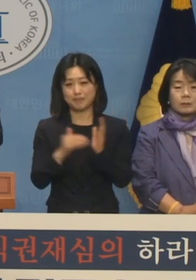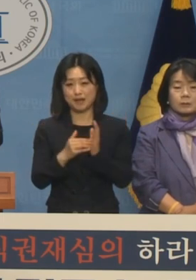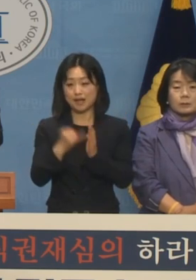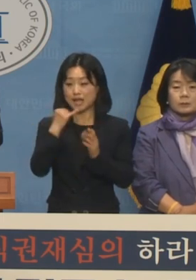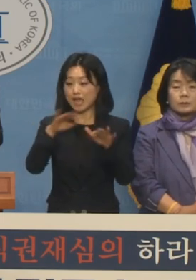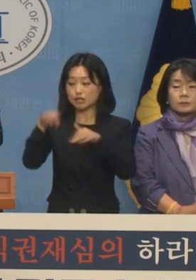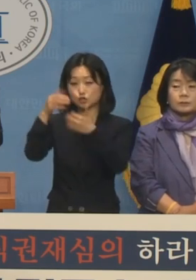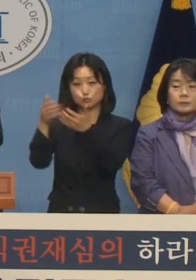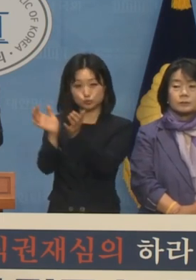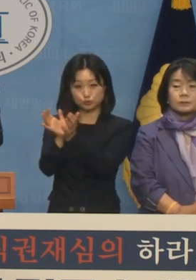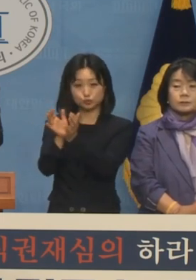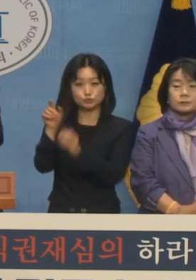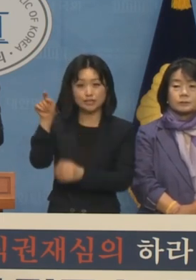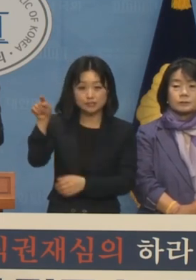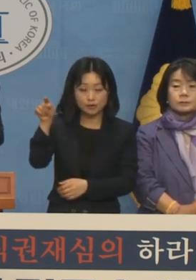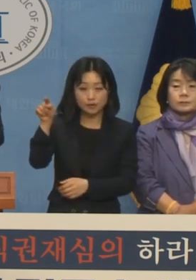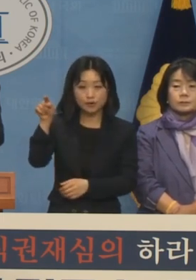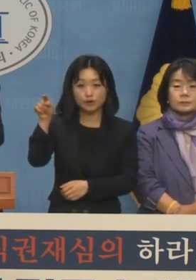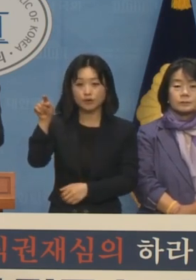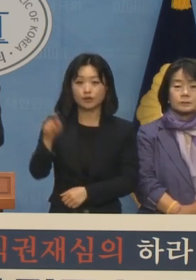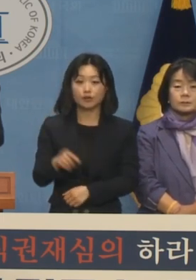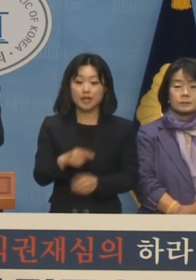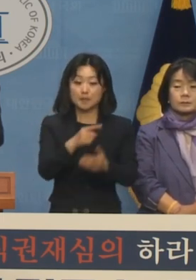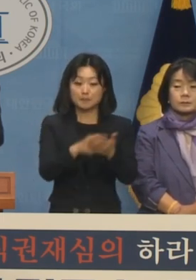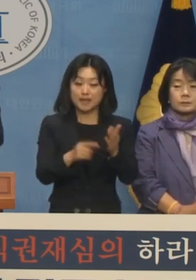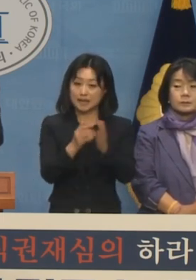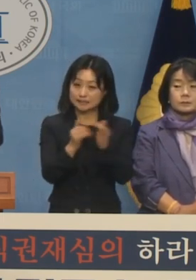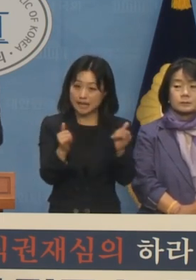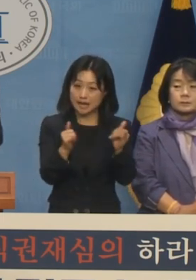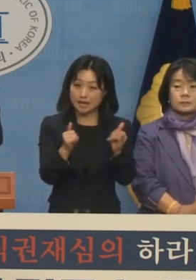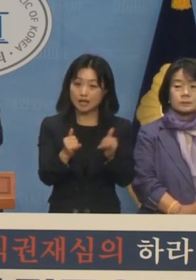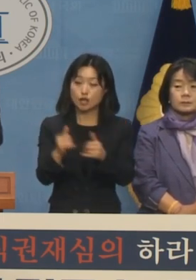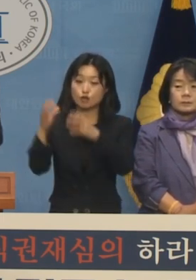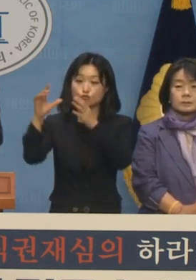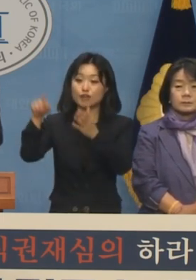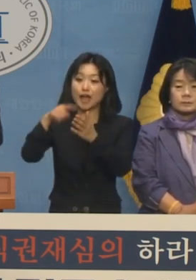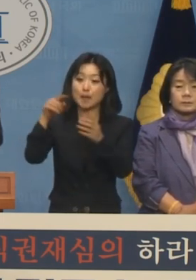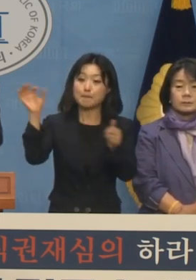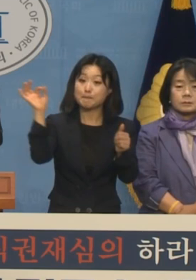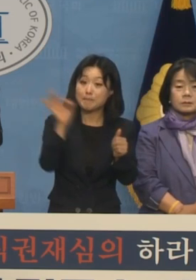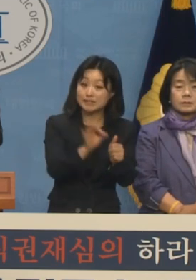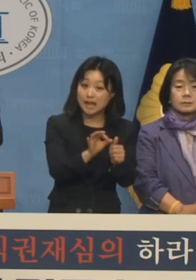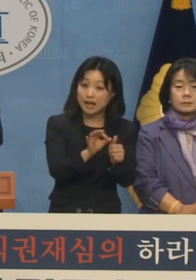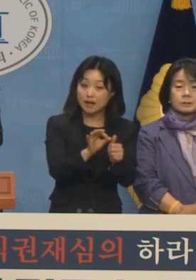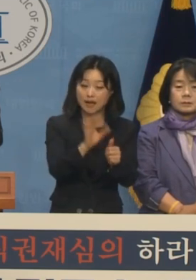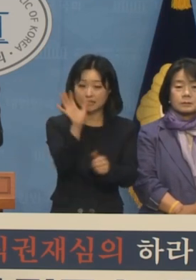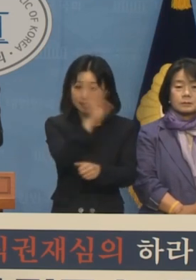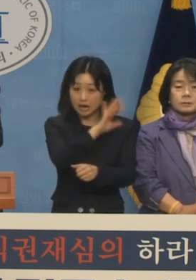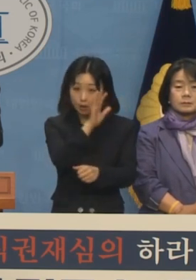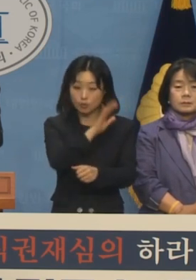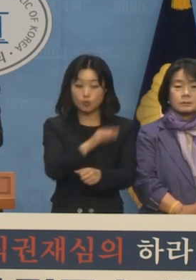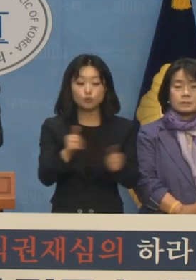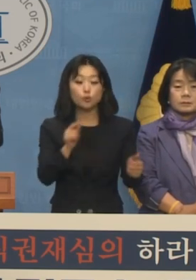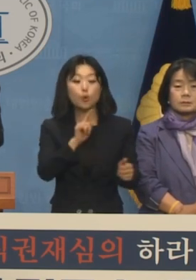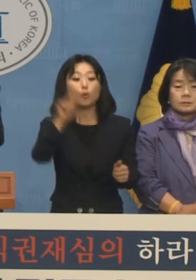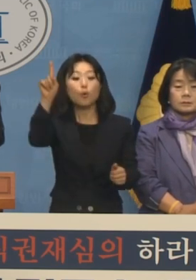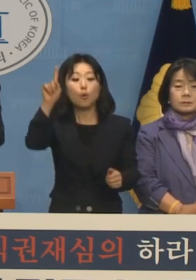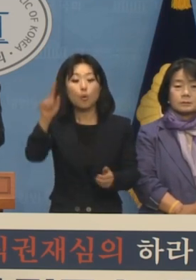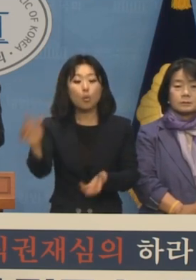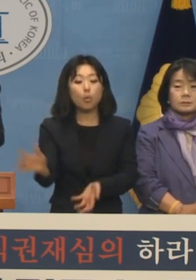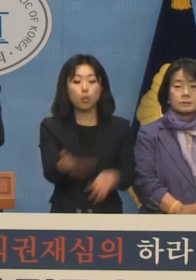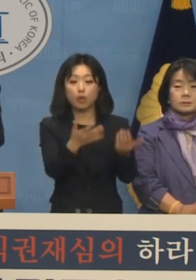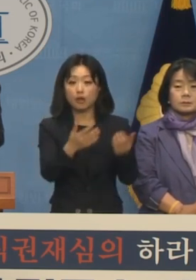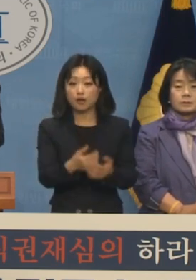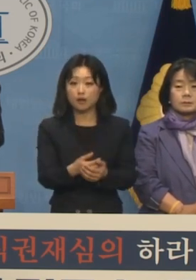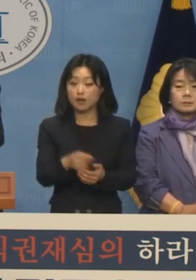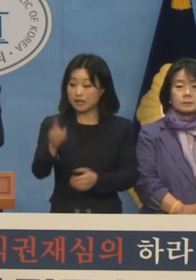해수부는 그럼에도 불구하고 피해자들을 국가배상으로 소송으로 내몰고 있습니다.